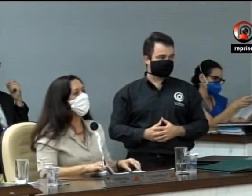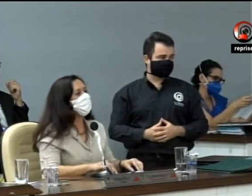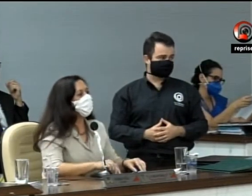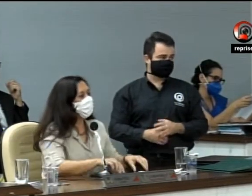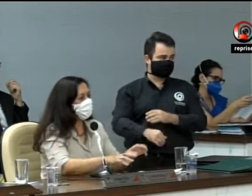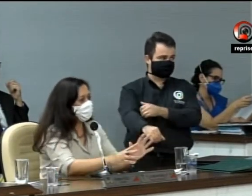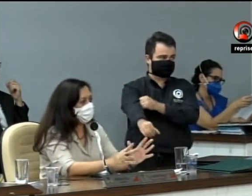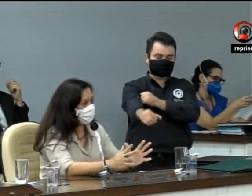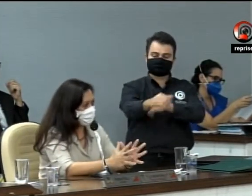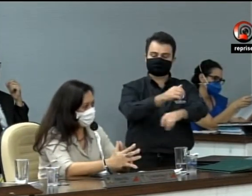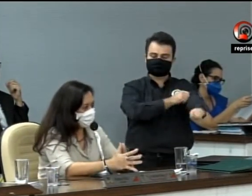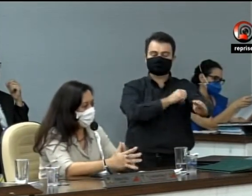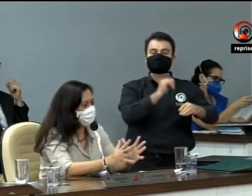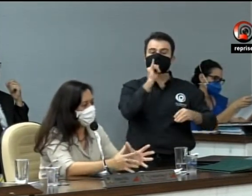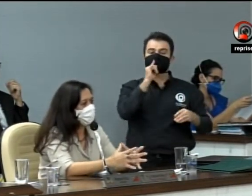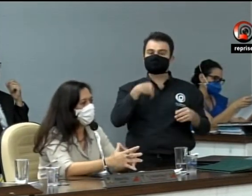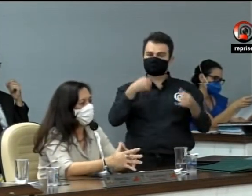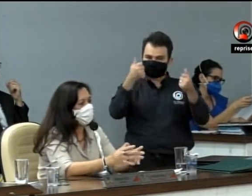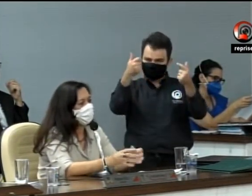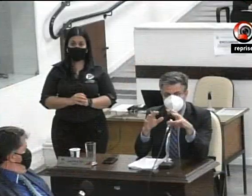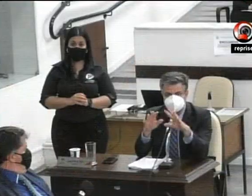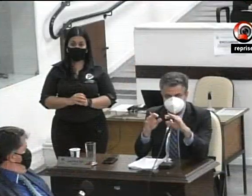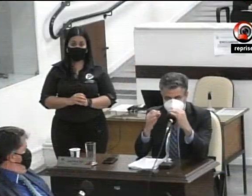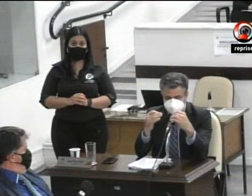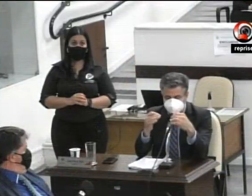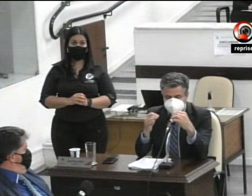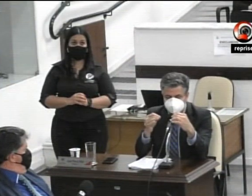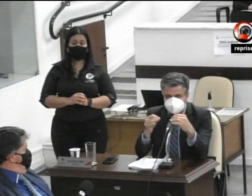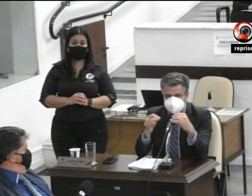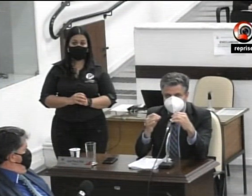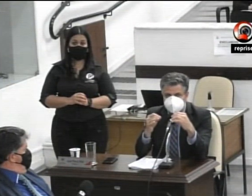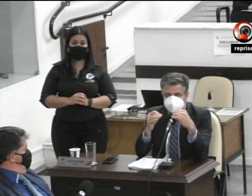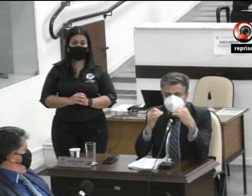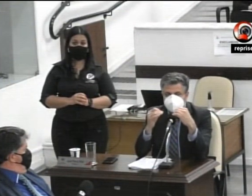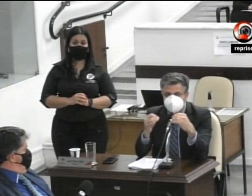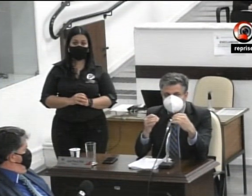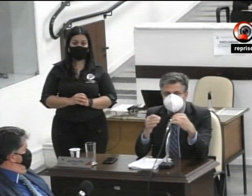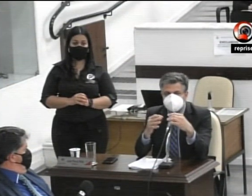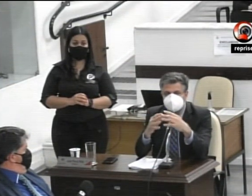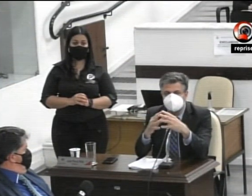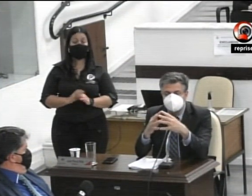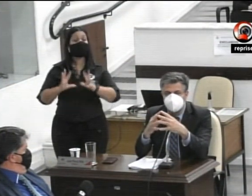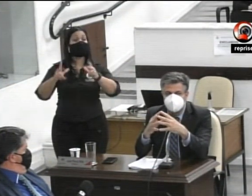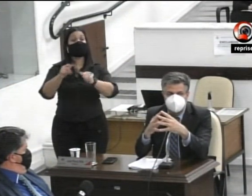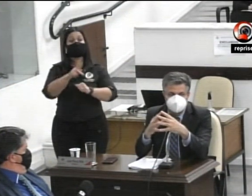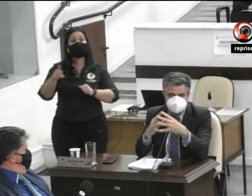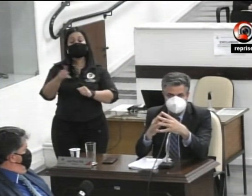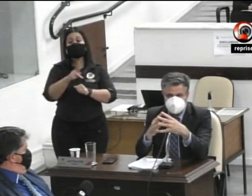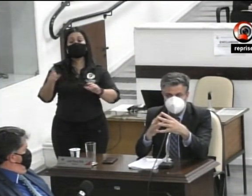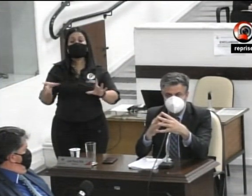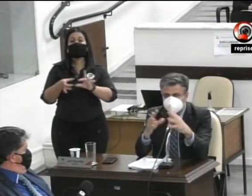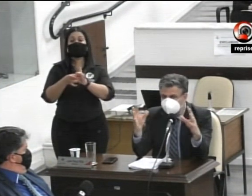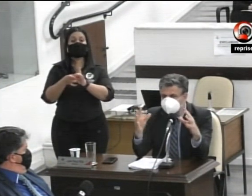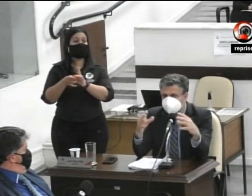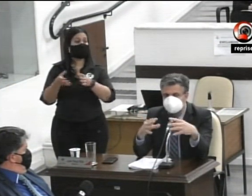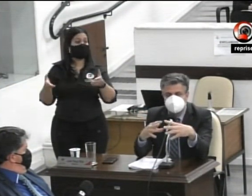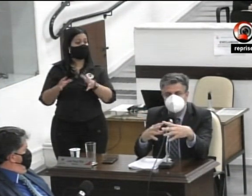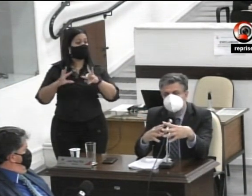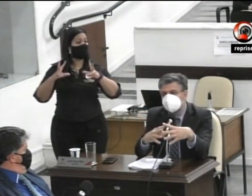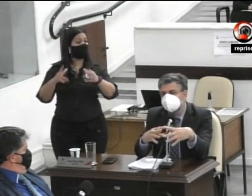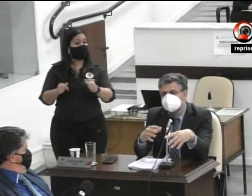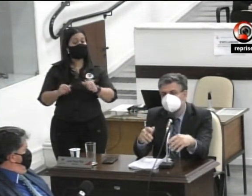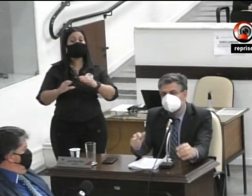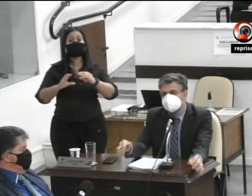professor ou não? Vou dar um exemplo. Todos os professores que compõem... Só me permita. Todos os professores que compõem hoje, todos eles são